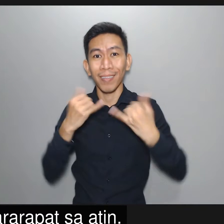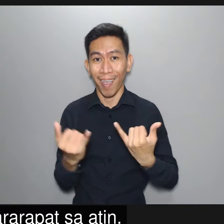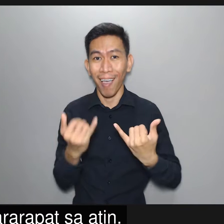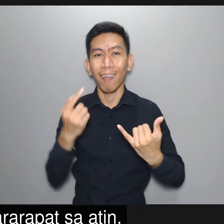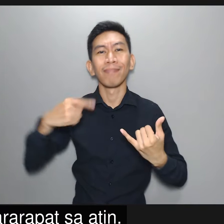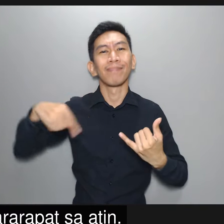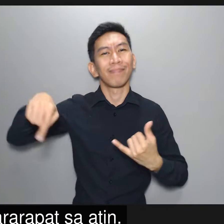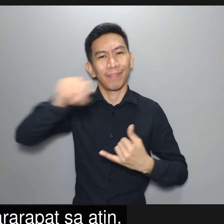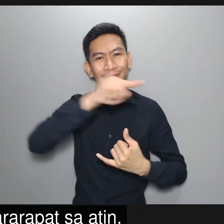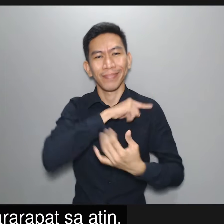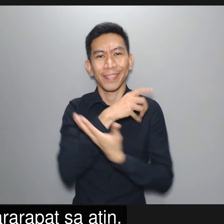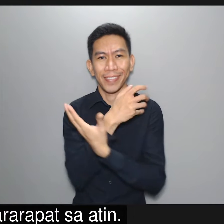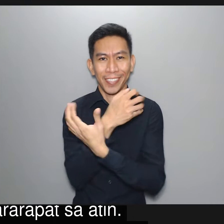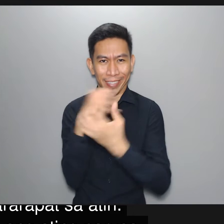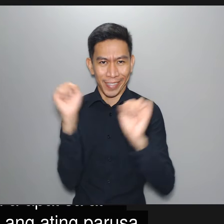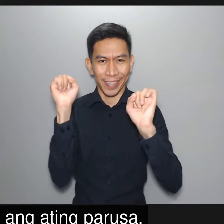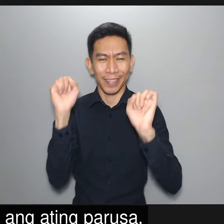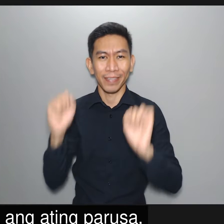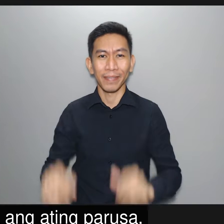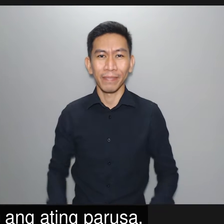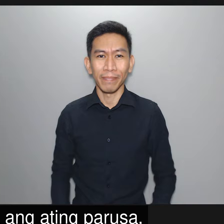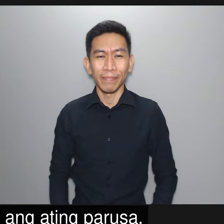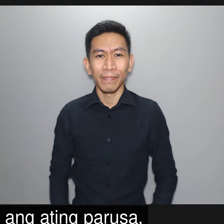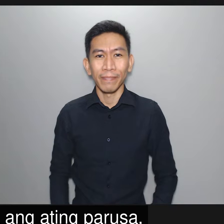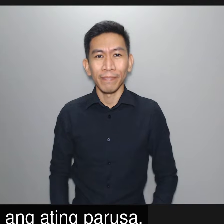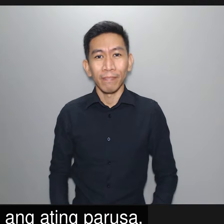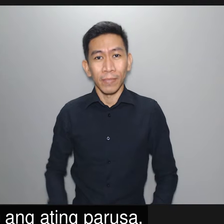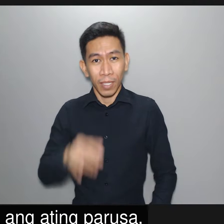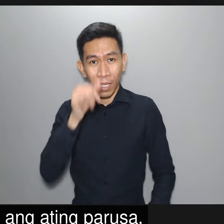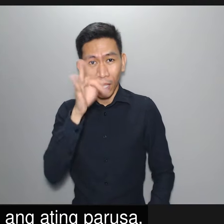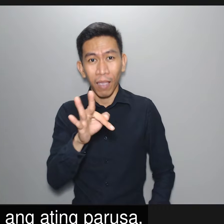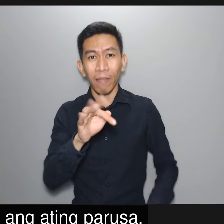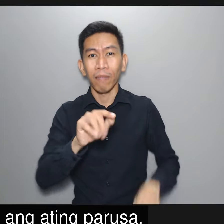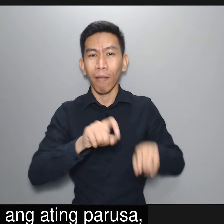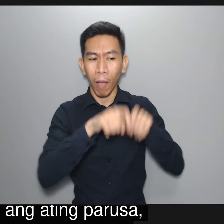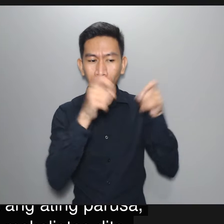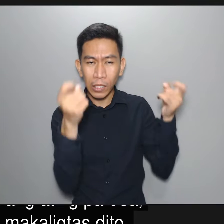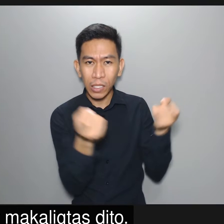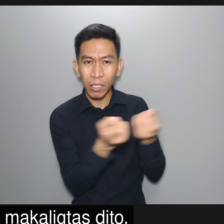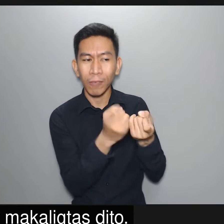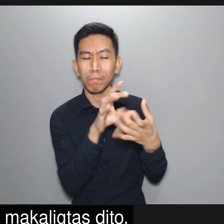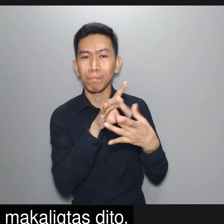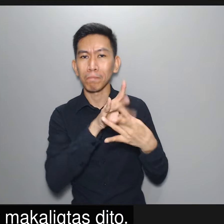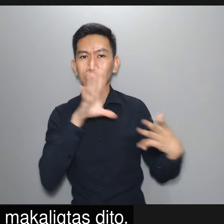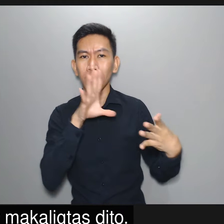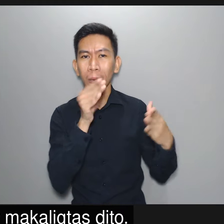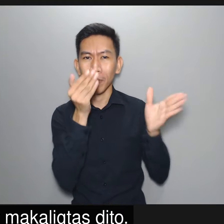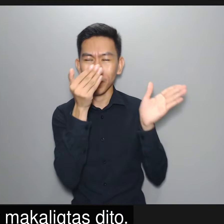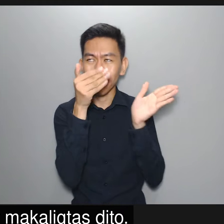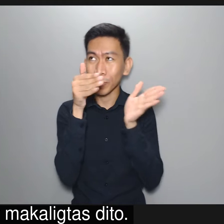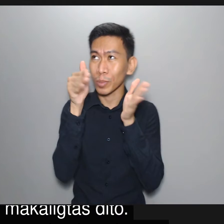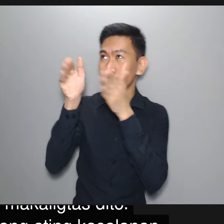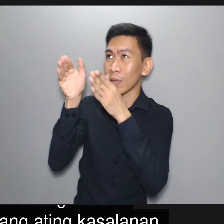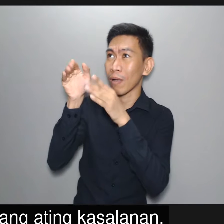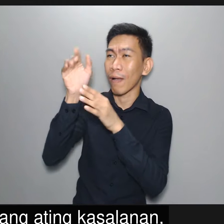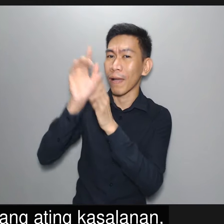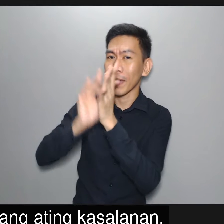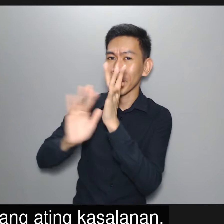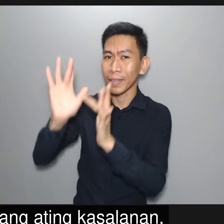tayo ay makaligtas dito. Kung tatalikuran natin ang ating kasalanan at bumaling kay